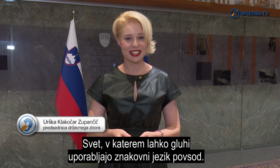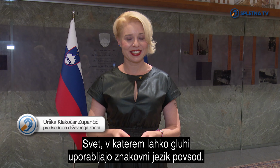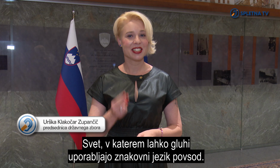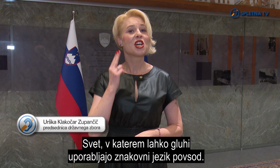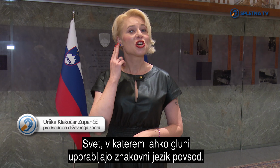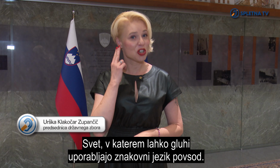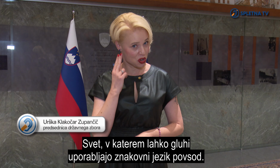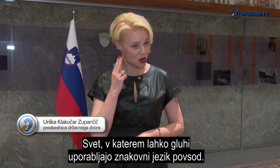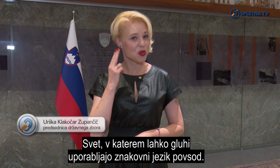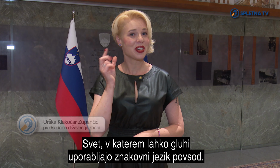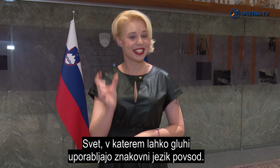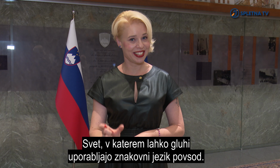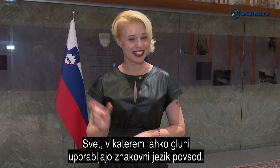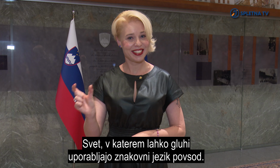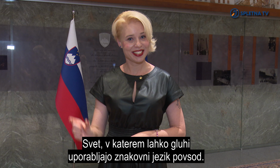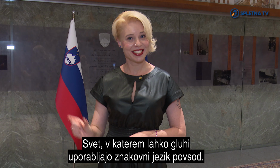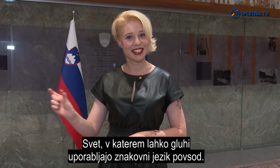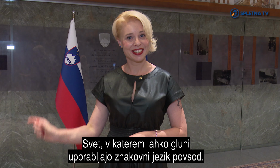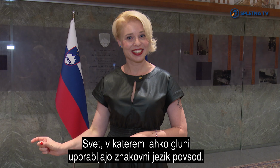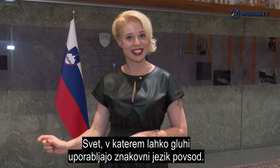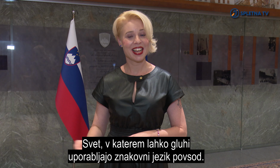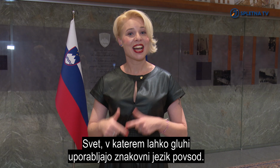Svet, gluhi